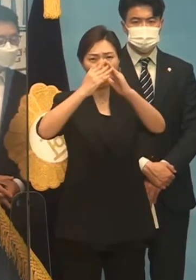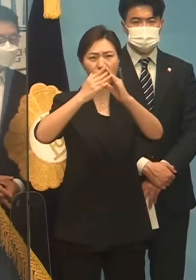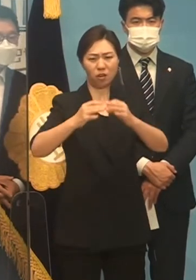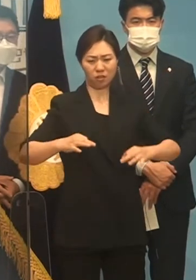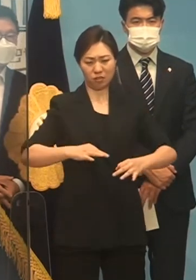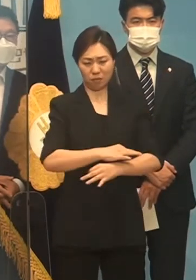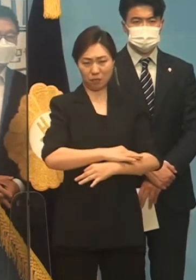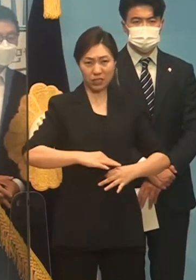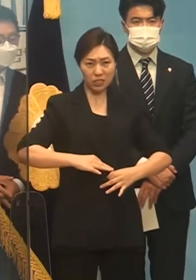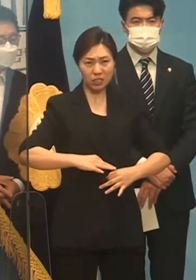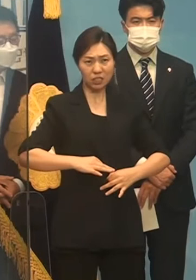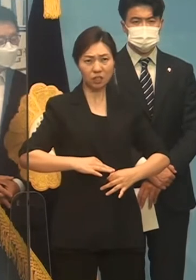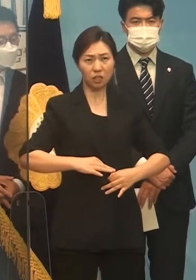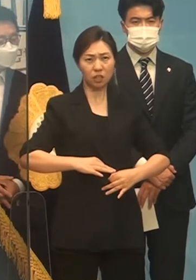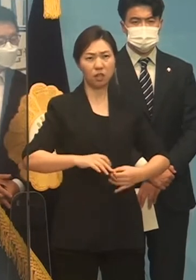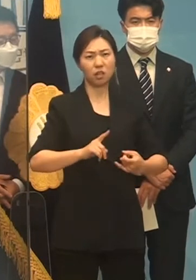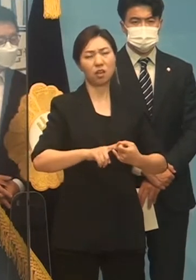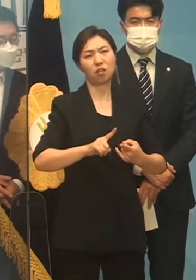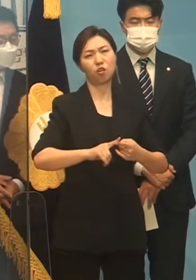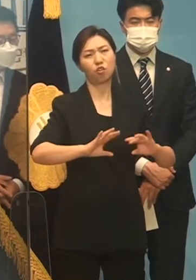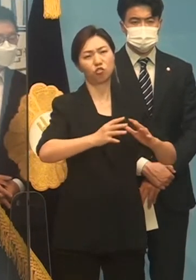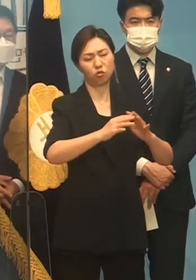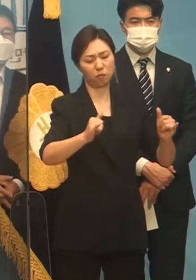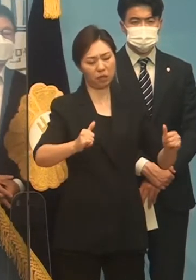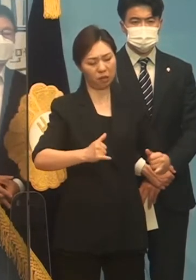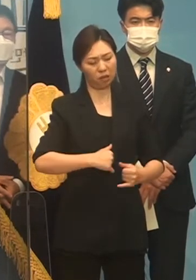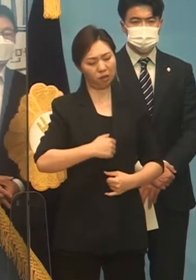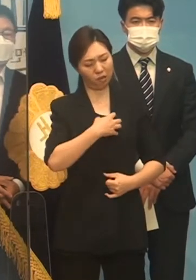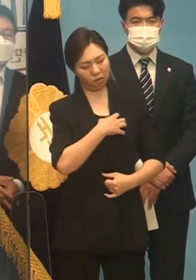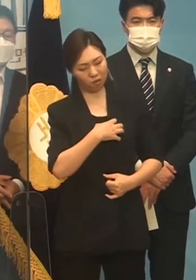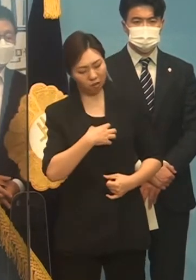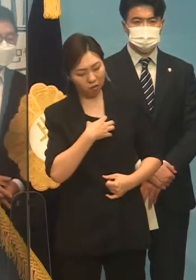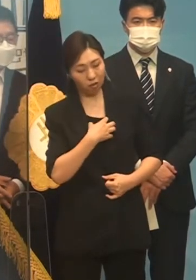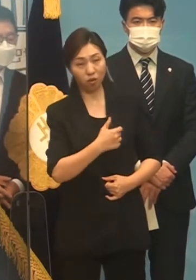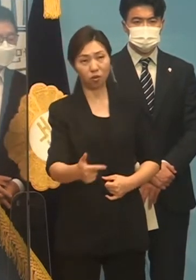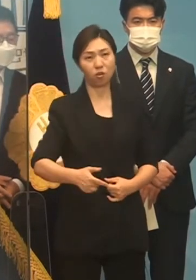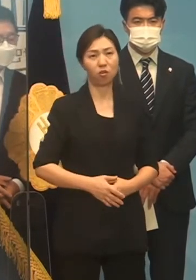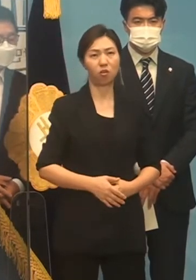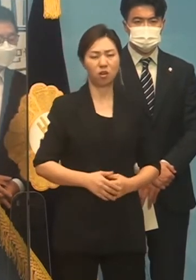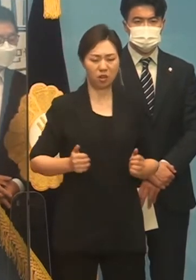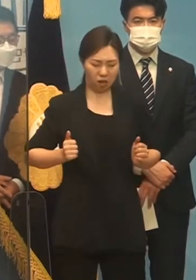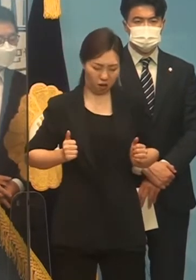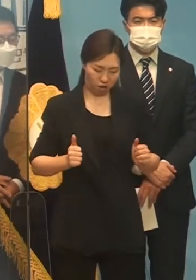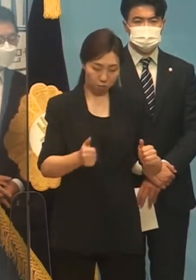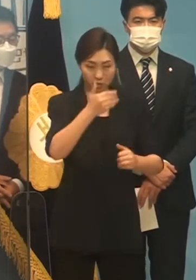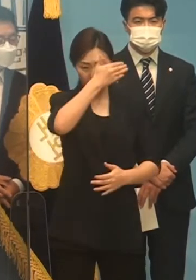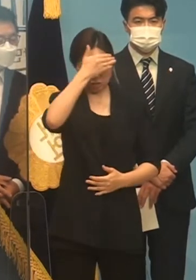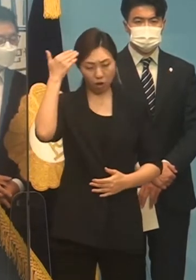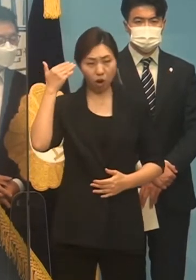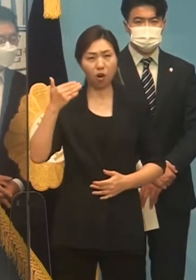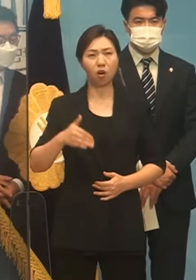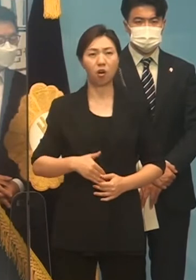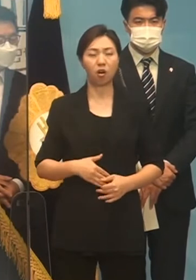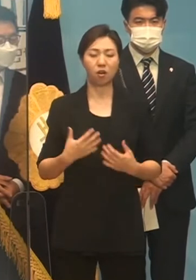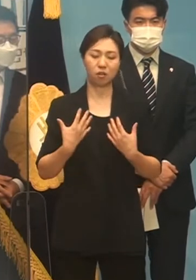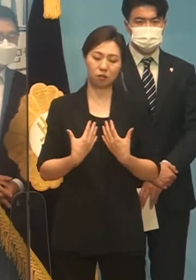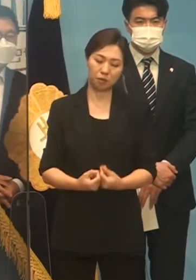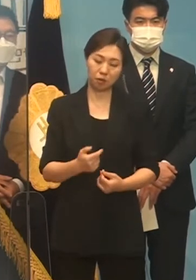계십니다. 열심히 일하는 청년들이 실망하고 있습니다. 지위 고하를